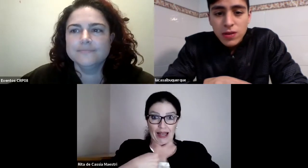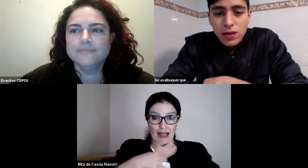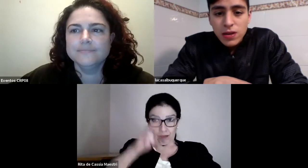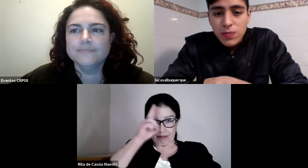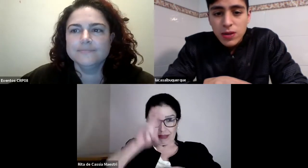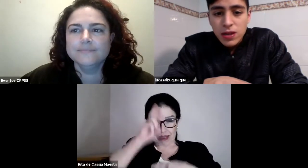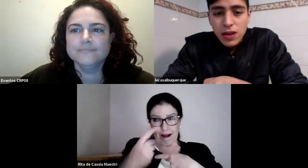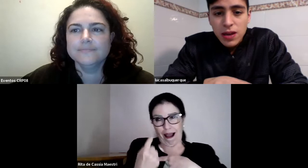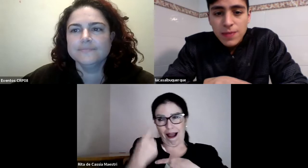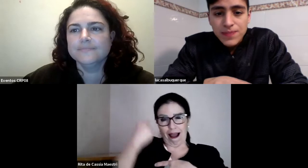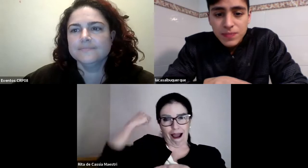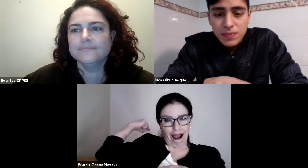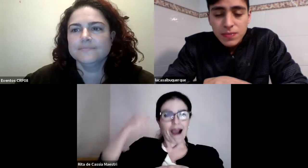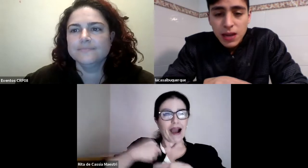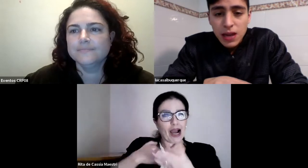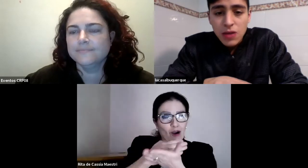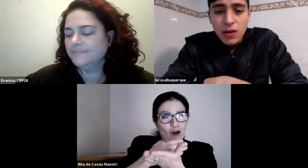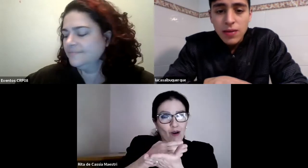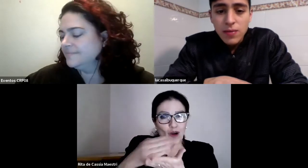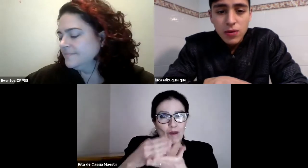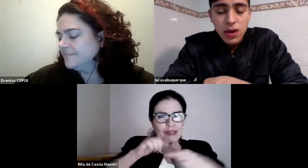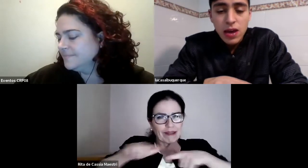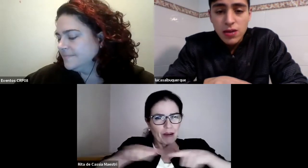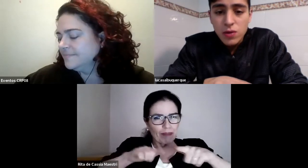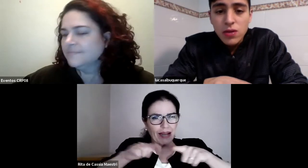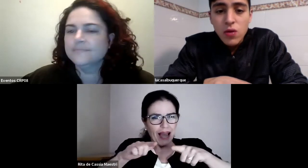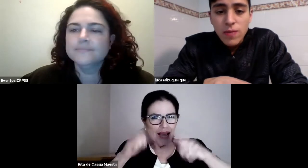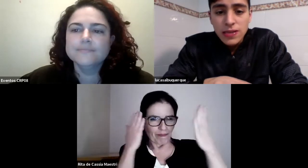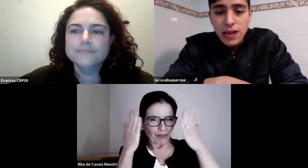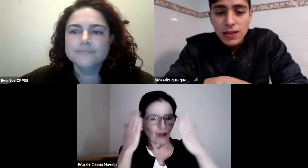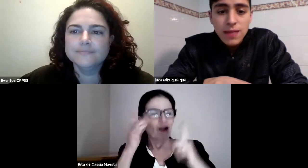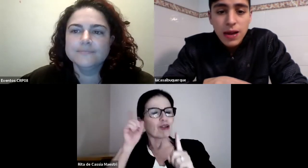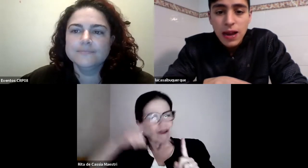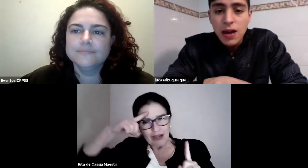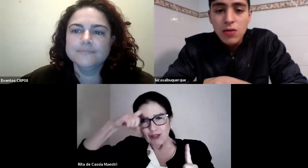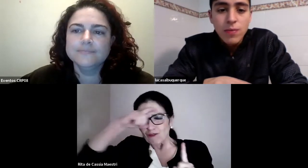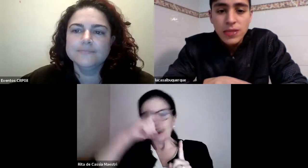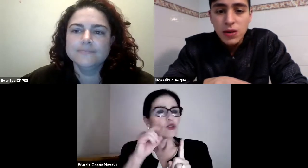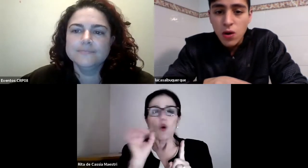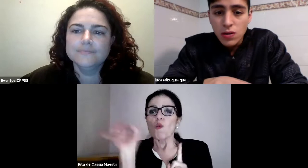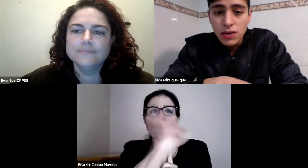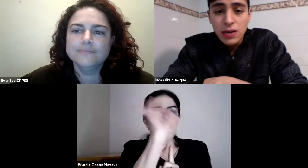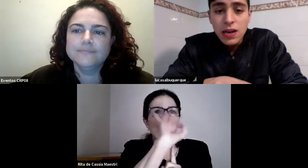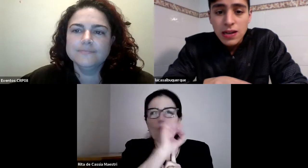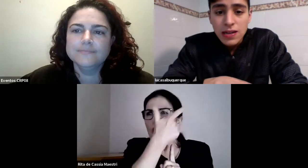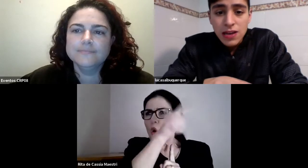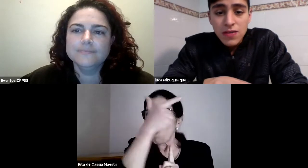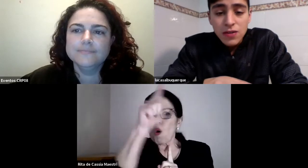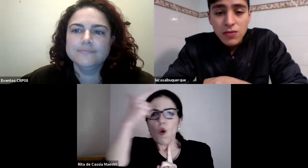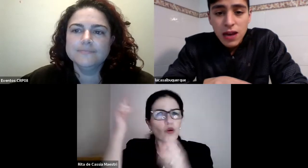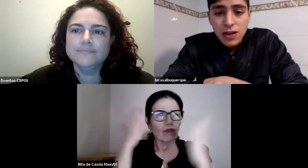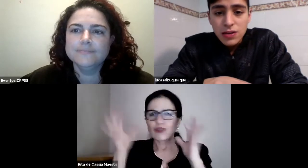muito importante porque eu lembro de quando eu comecei a trabalhar como psicóloga,